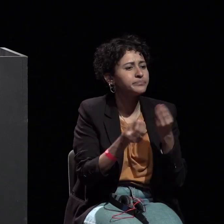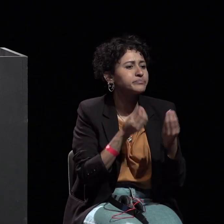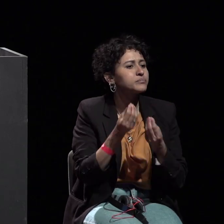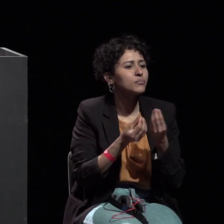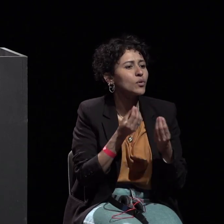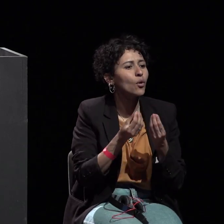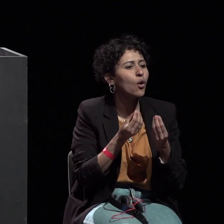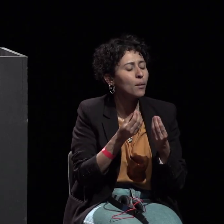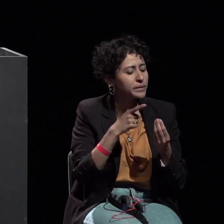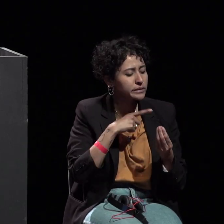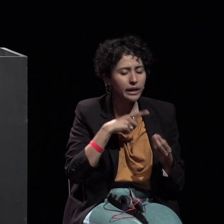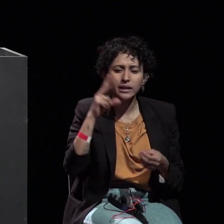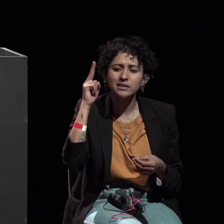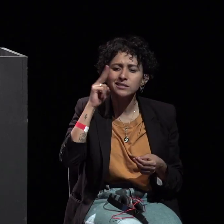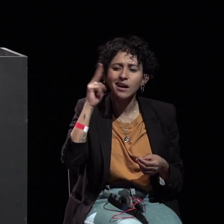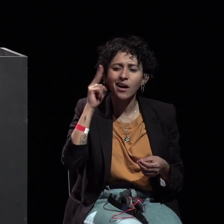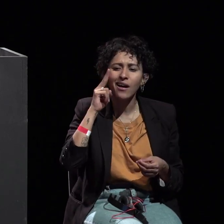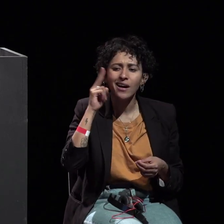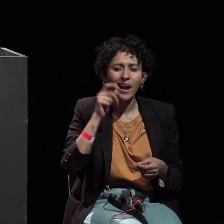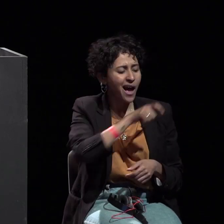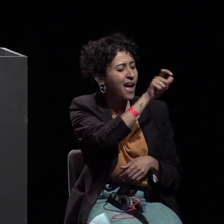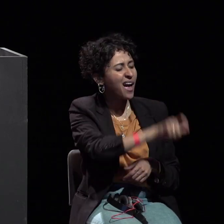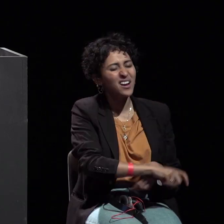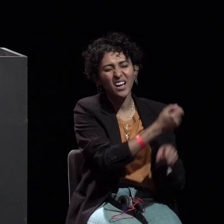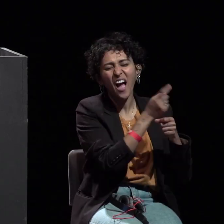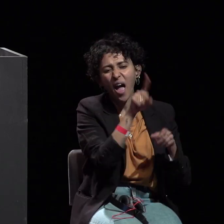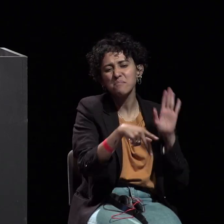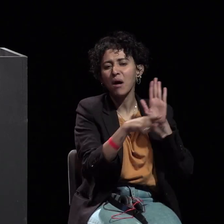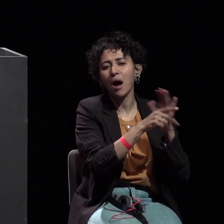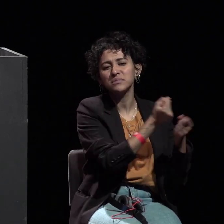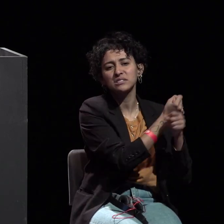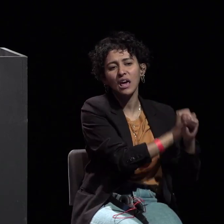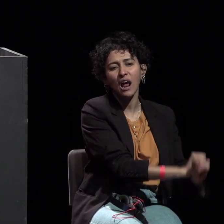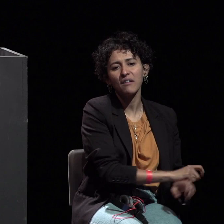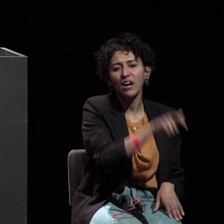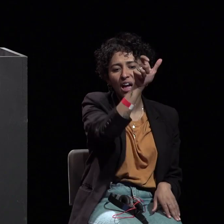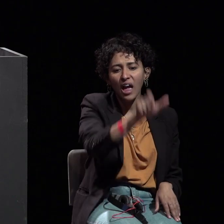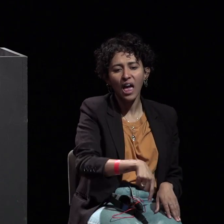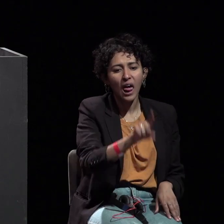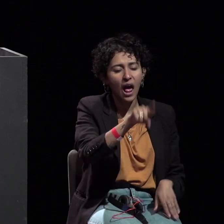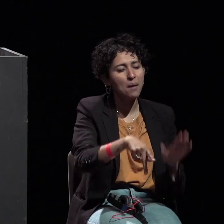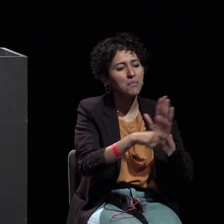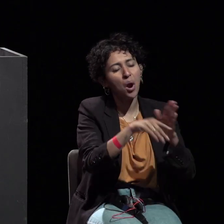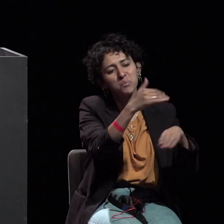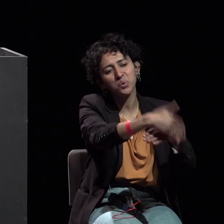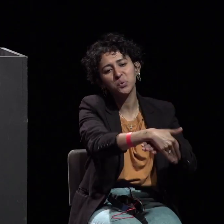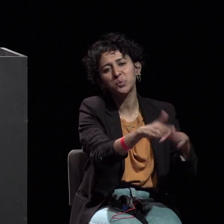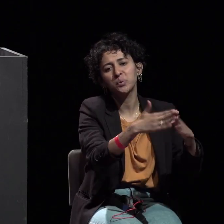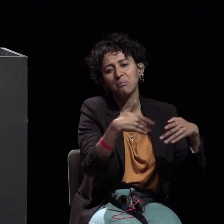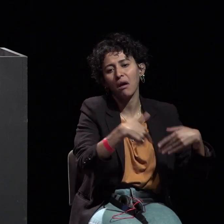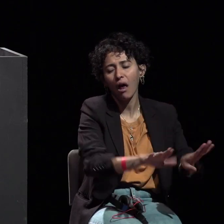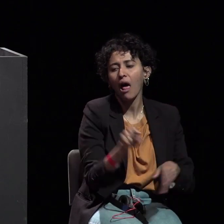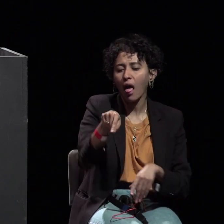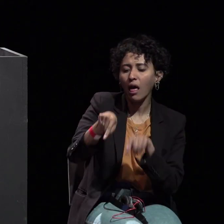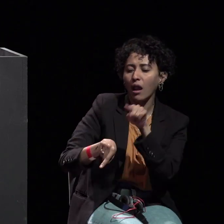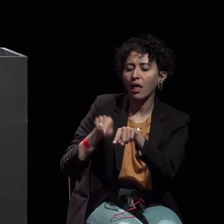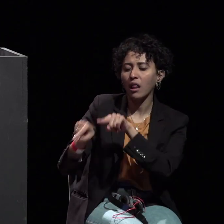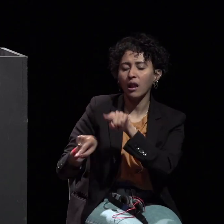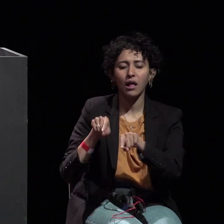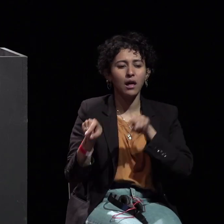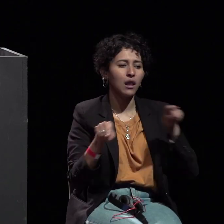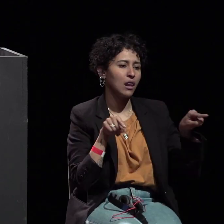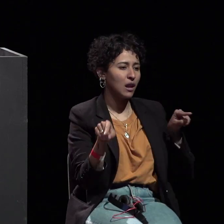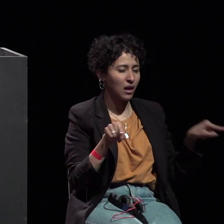não ser, do indigente, do escravizado, do corpo, ou como um termo, do